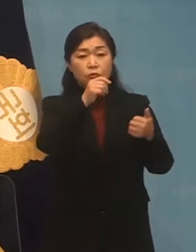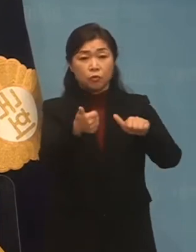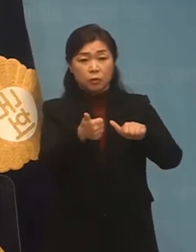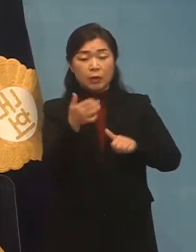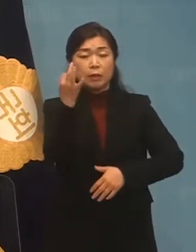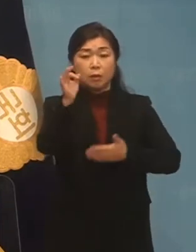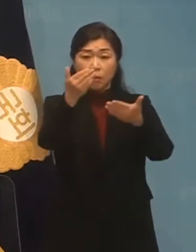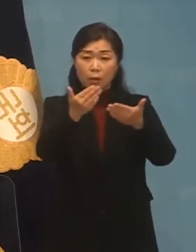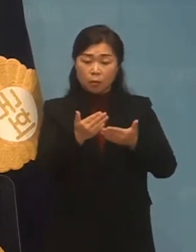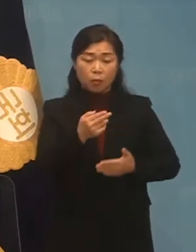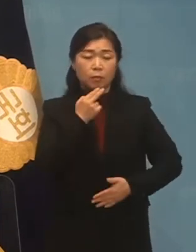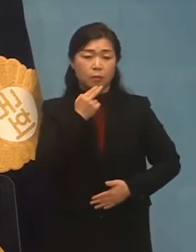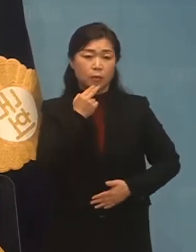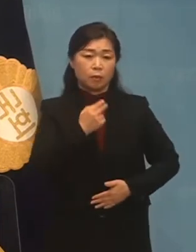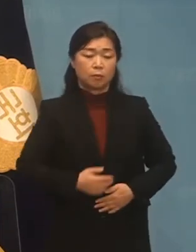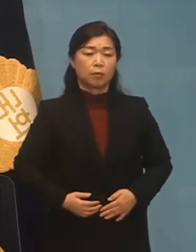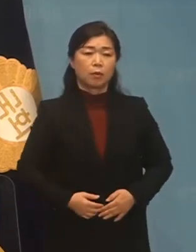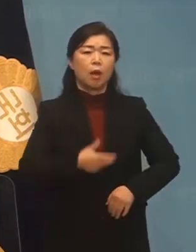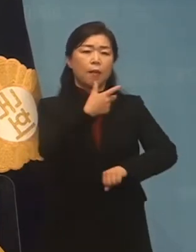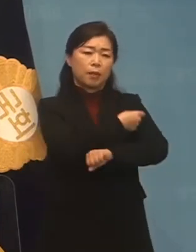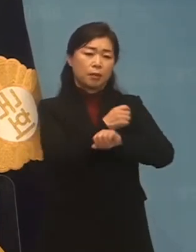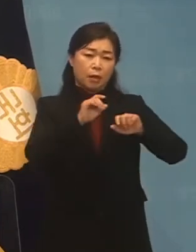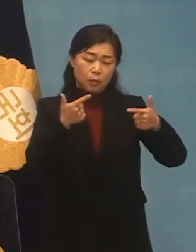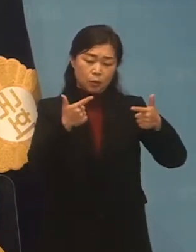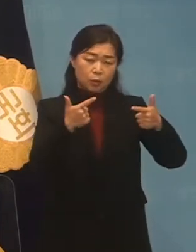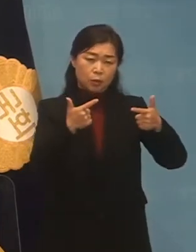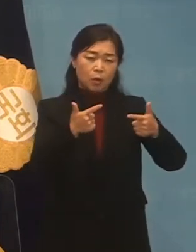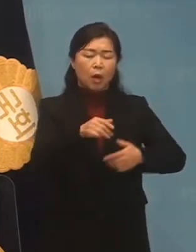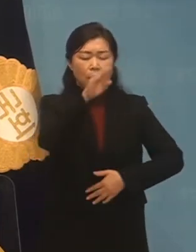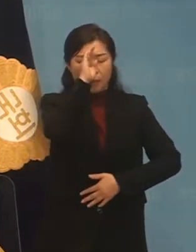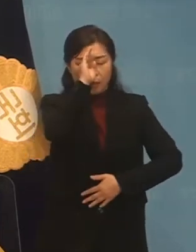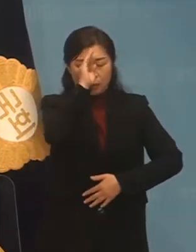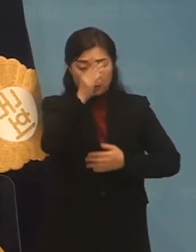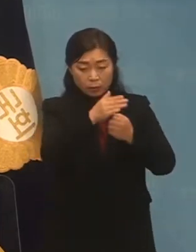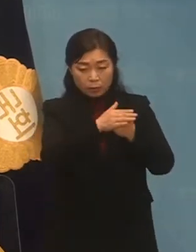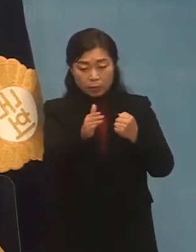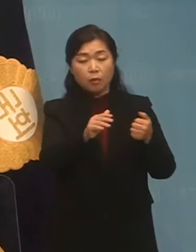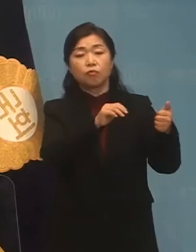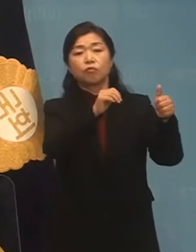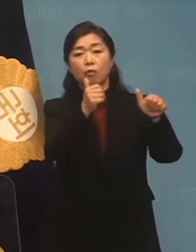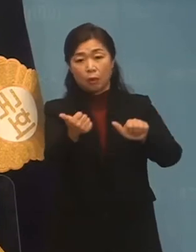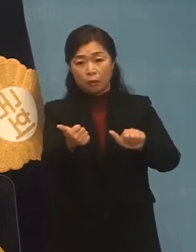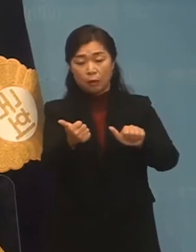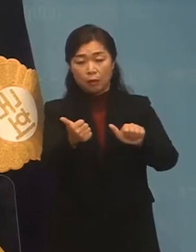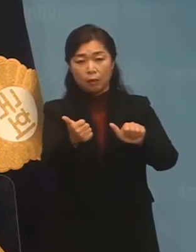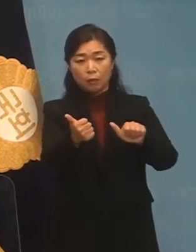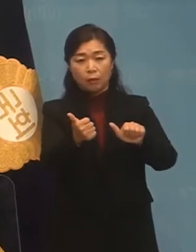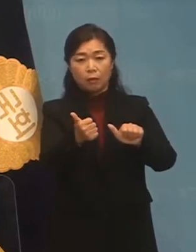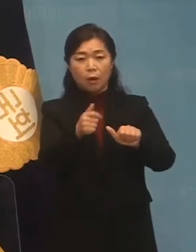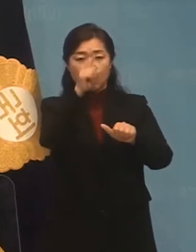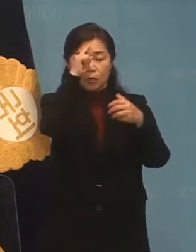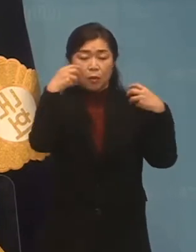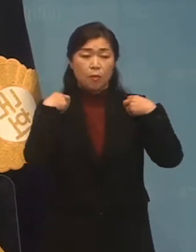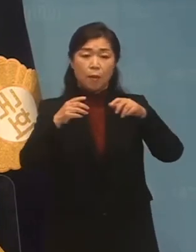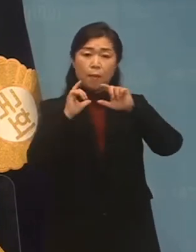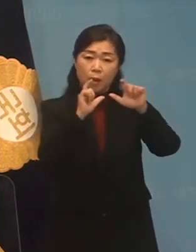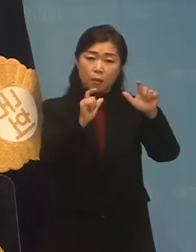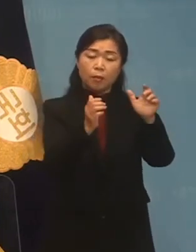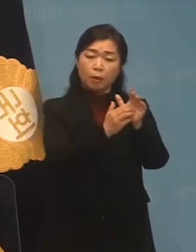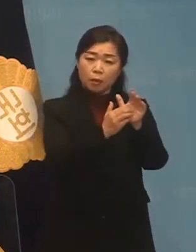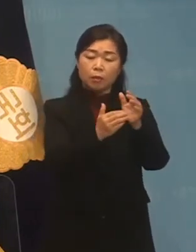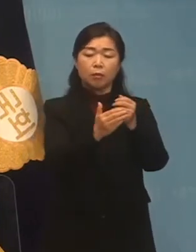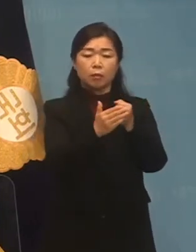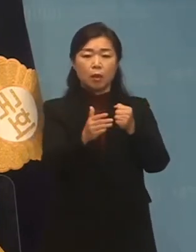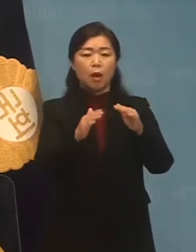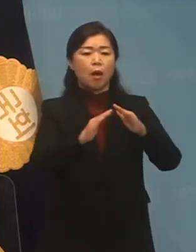없습니다. 백신이 아니라 기저질환 때문에 사망했다는 정부의 결정에 대해